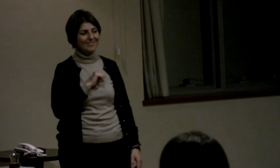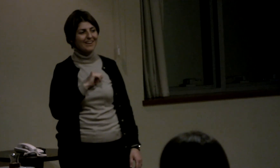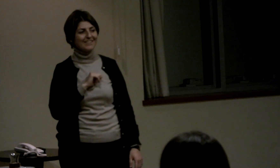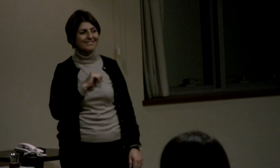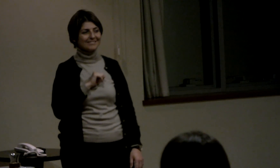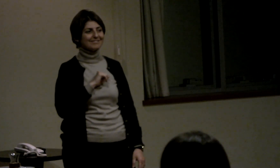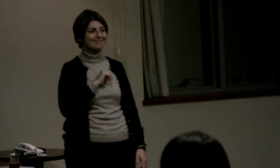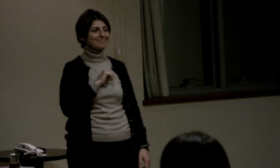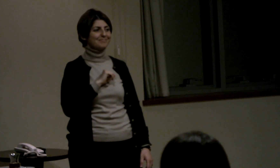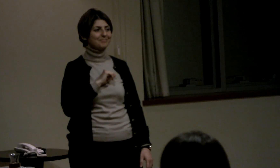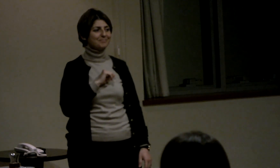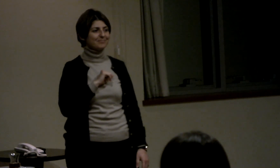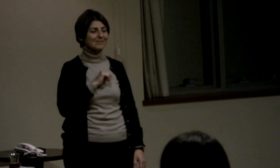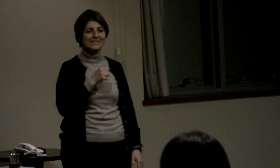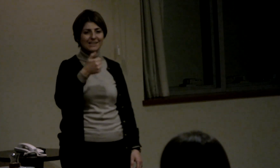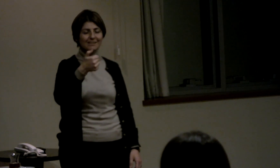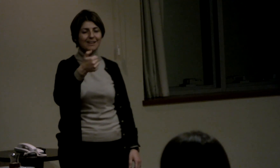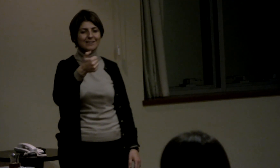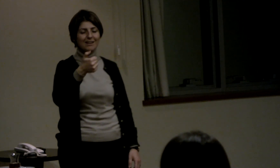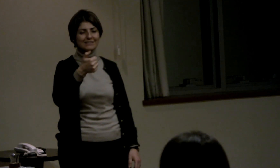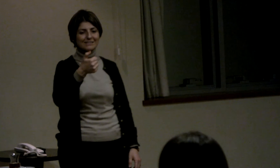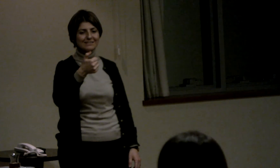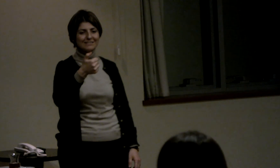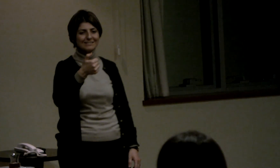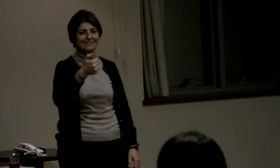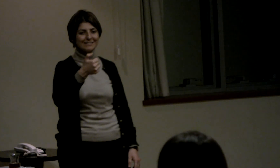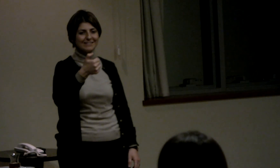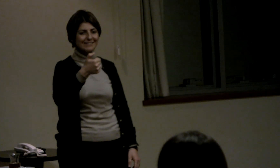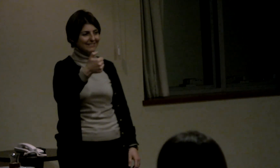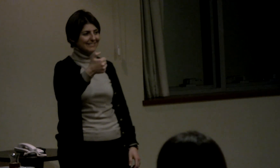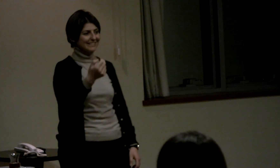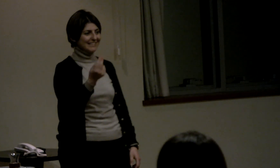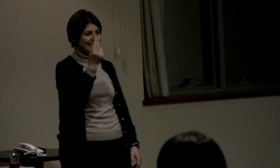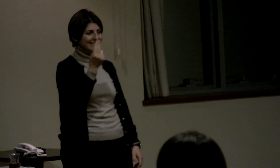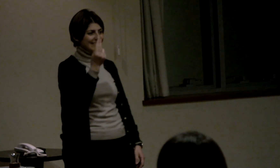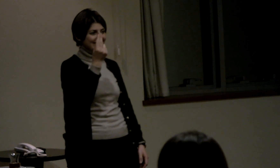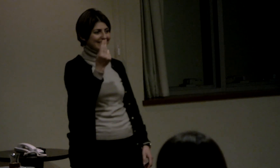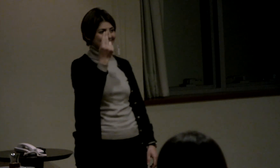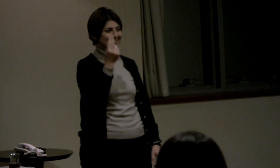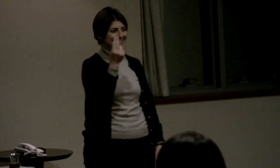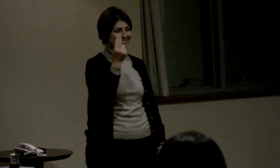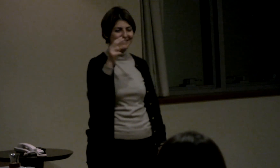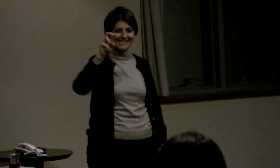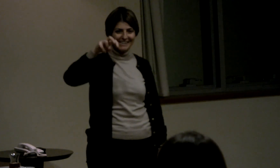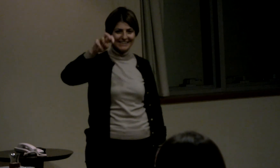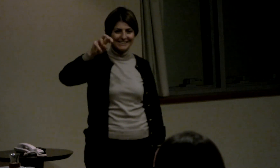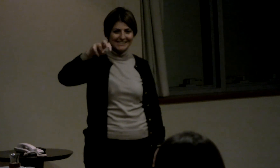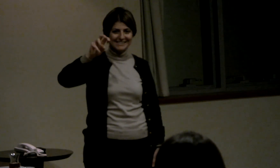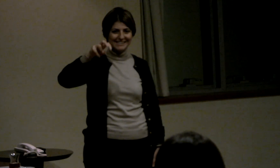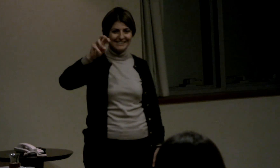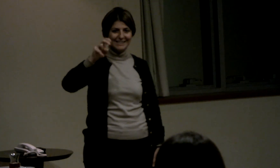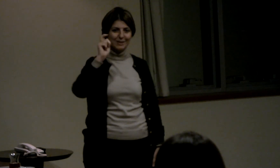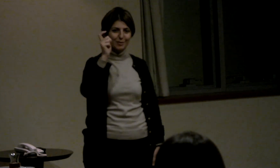Aynen. Sayılar 6, 7, 8,